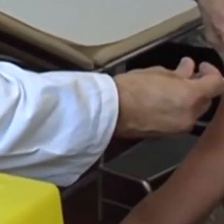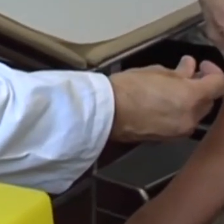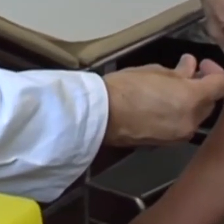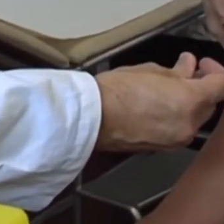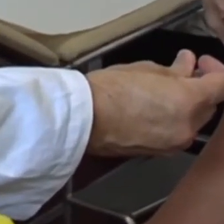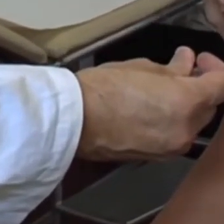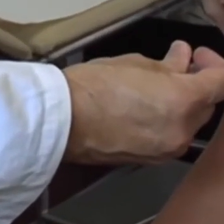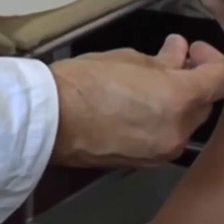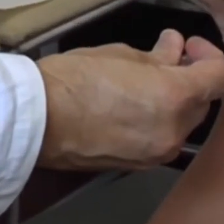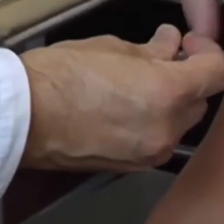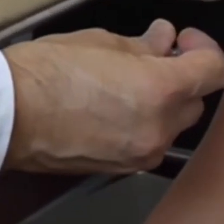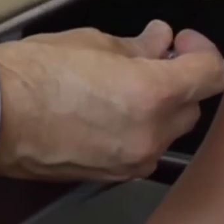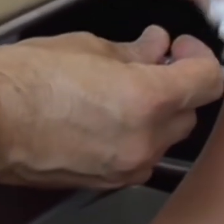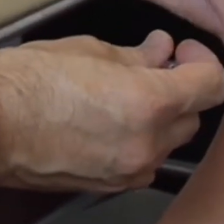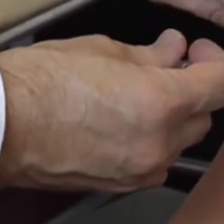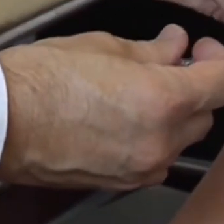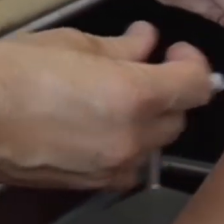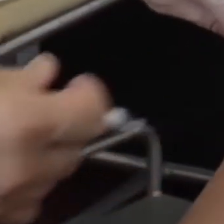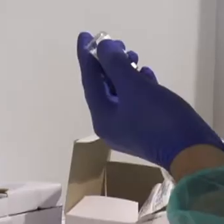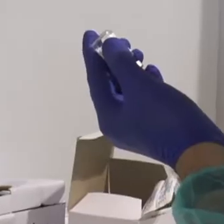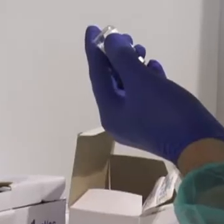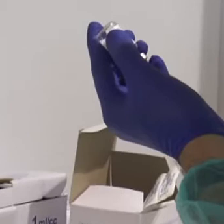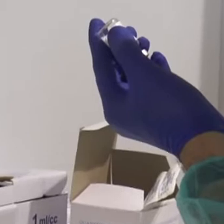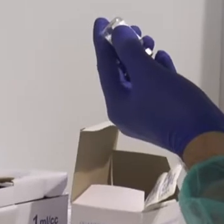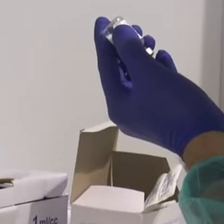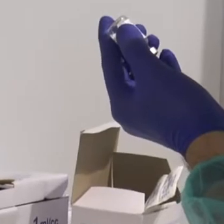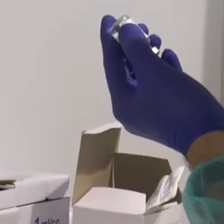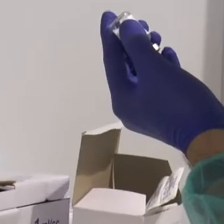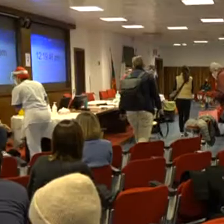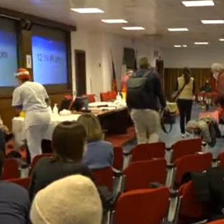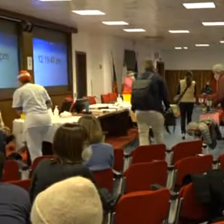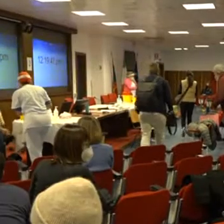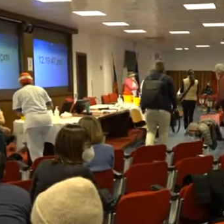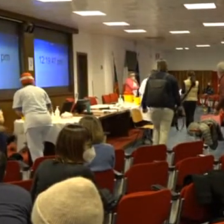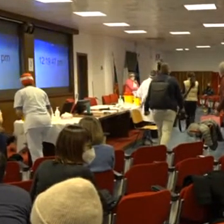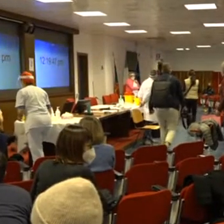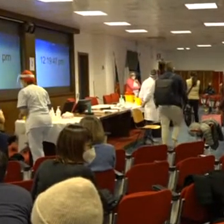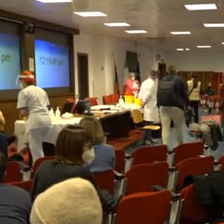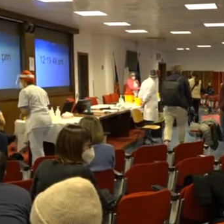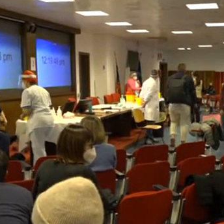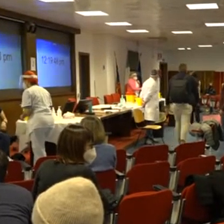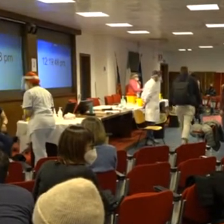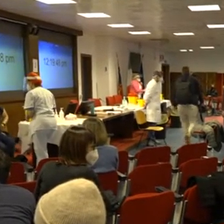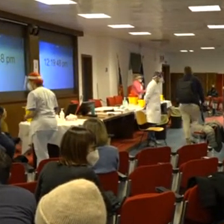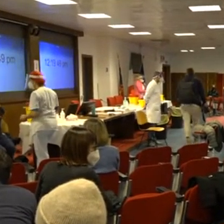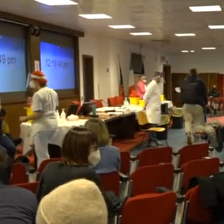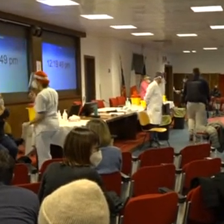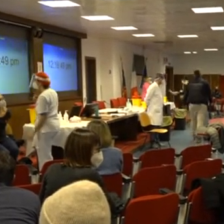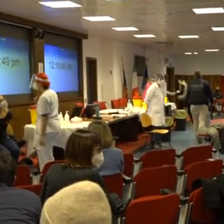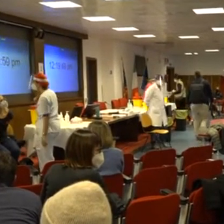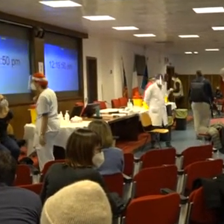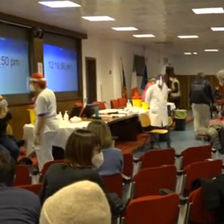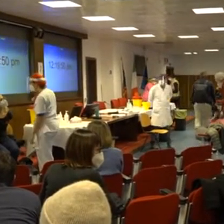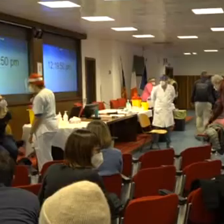vaccinati, poco meno di 10.000, che stanno rivedendo le loro posizioni dopo l'ultimo decreto sull'obbligo. Connesso il tema della ripartenza